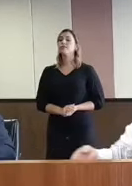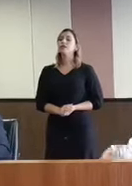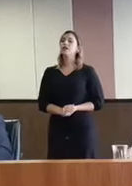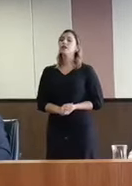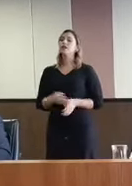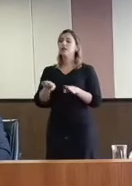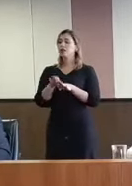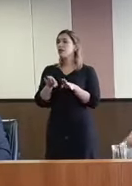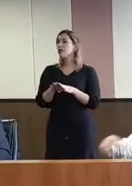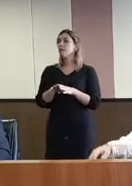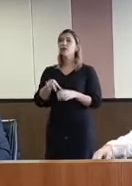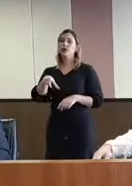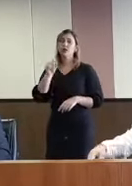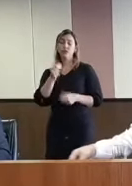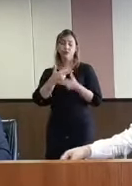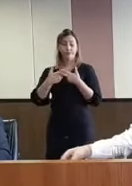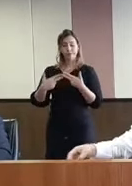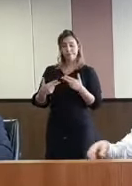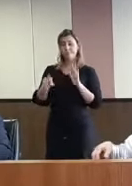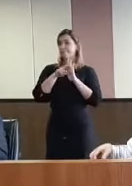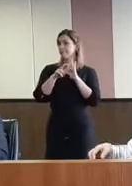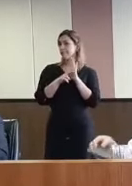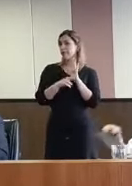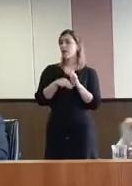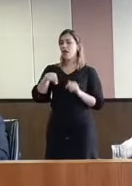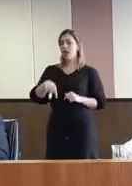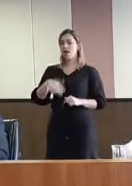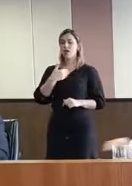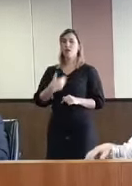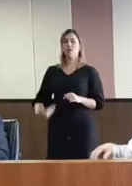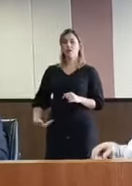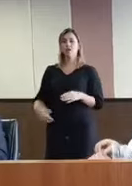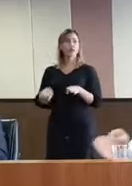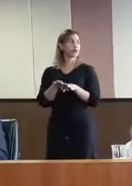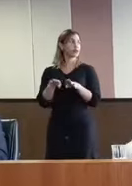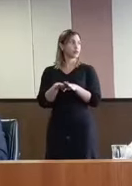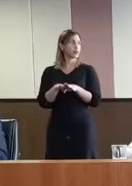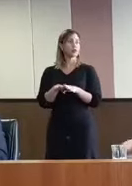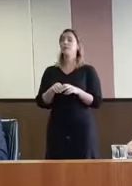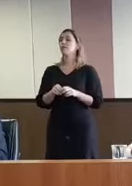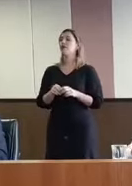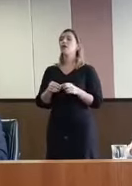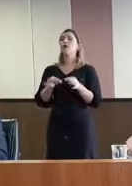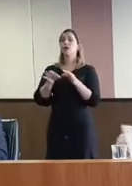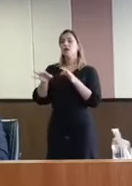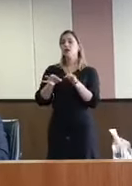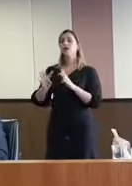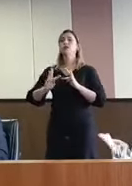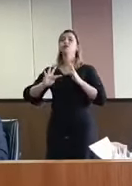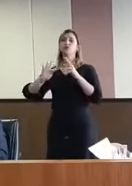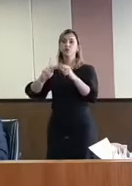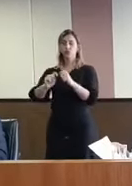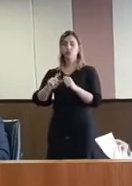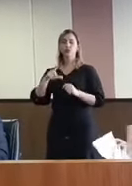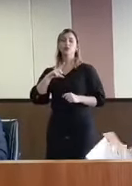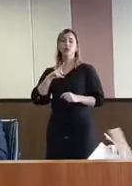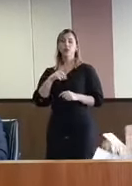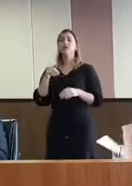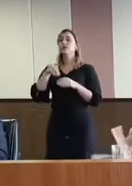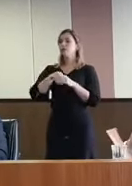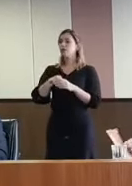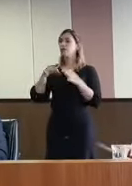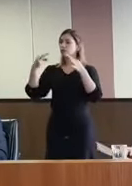e apostar em alguma estratégia. E a estratégia do governo do Estado é adotando paulatinamente as medidas dentro do nível de pressão e